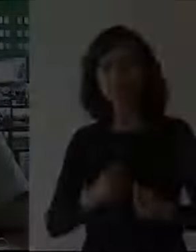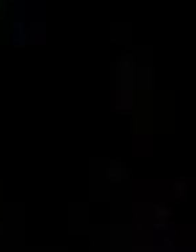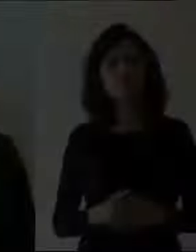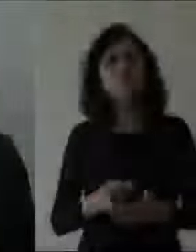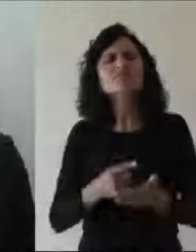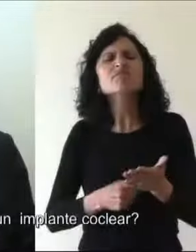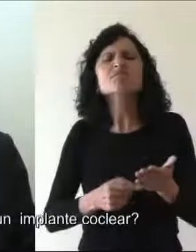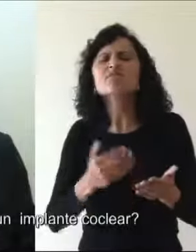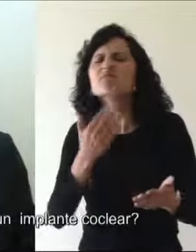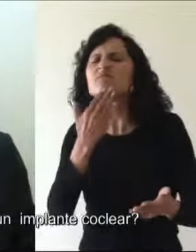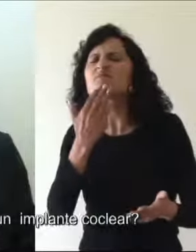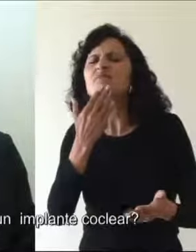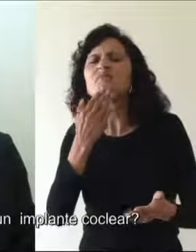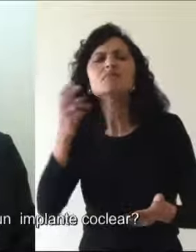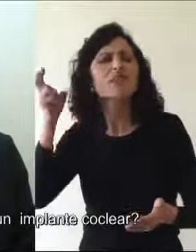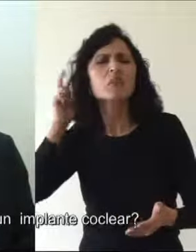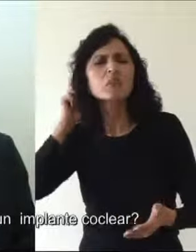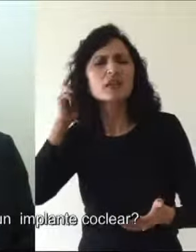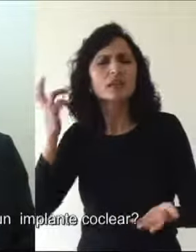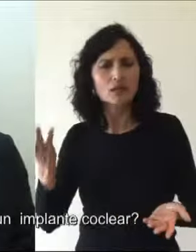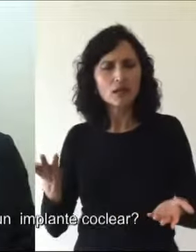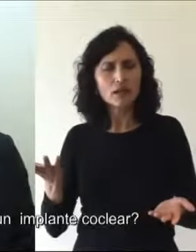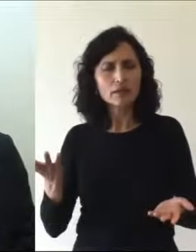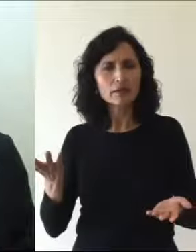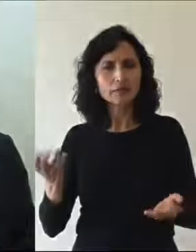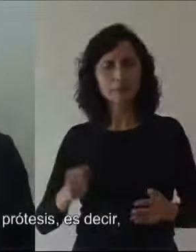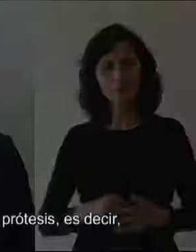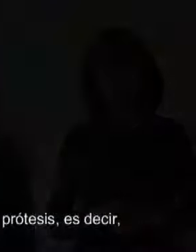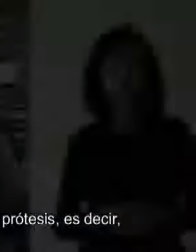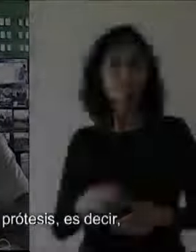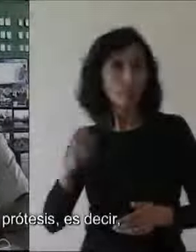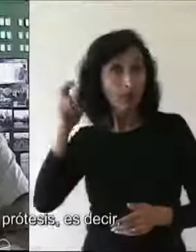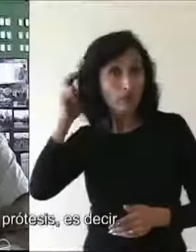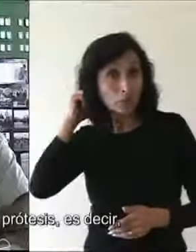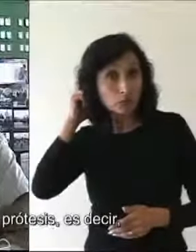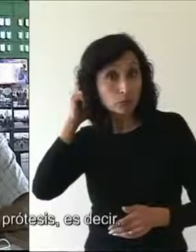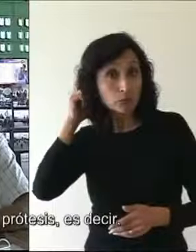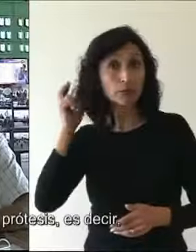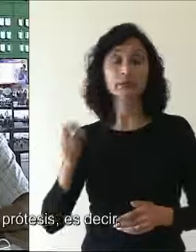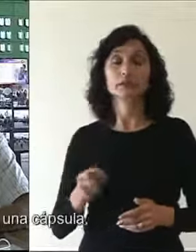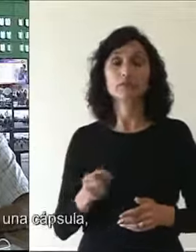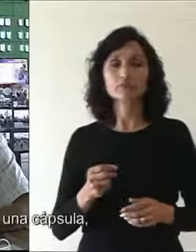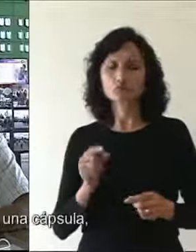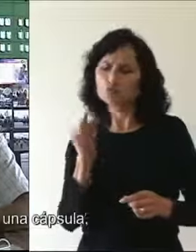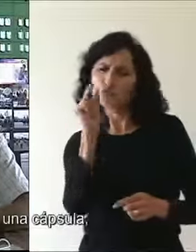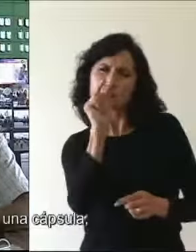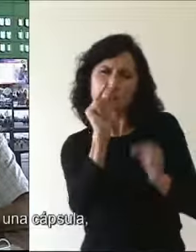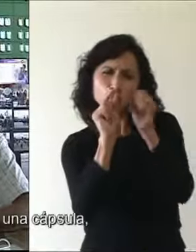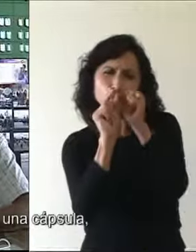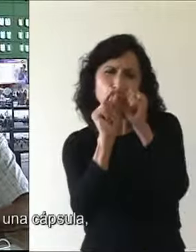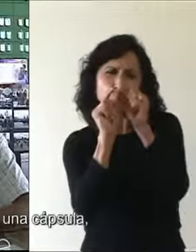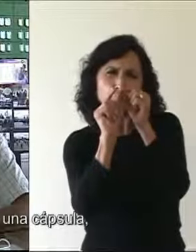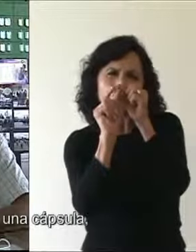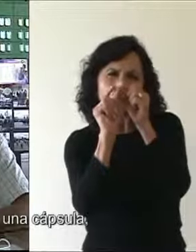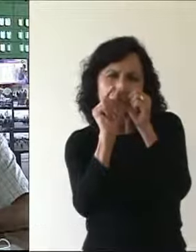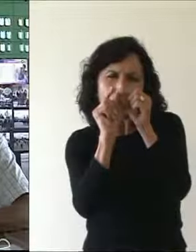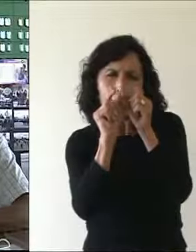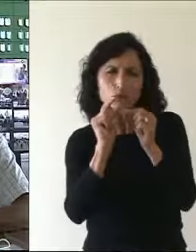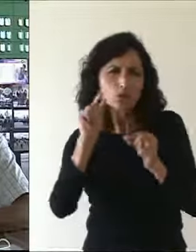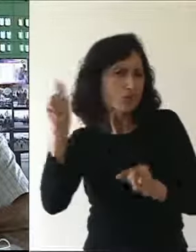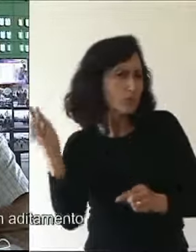auditivo. ¿Qué es un implante coclear? Es una prótesis, es decir, es una